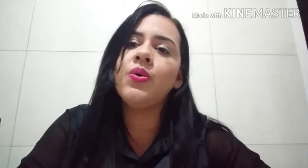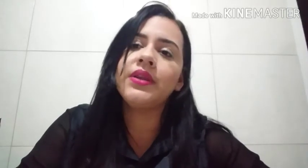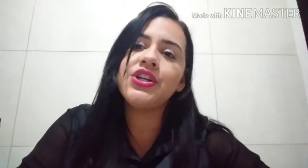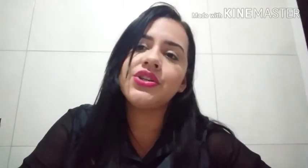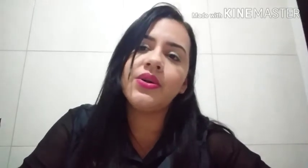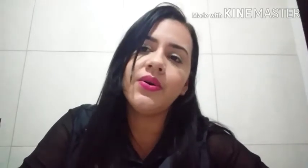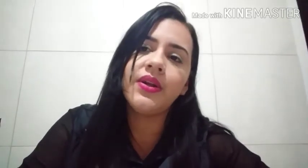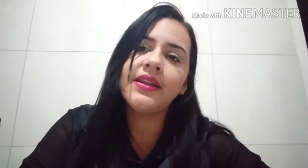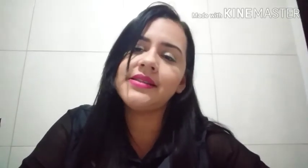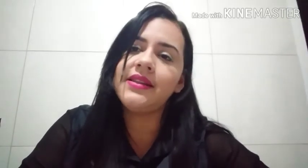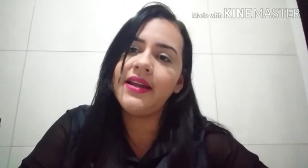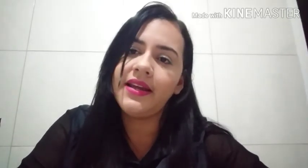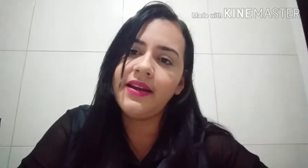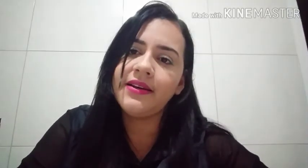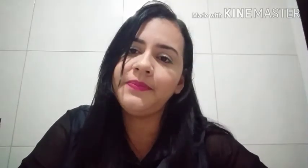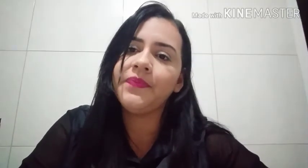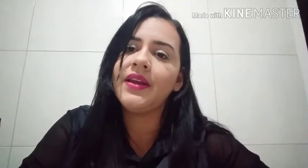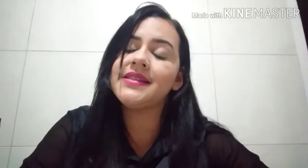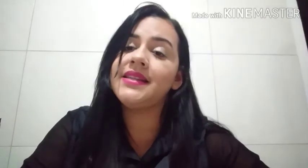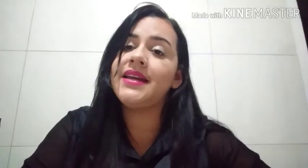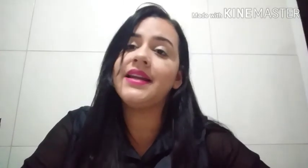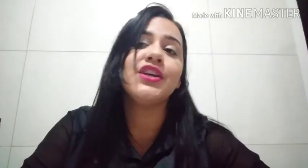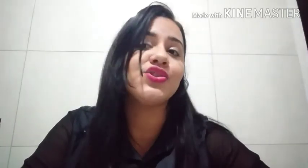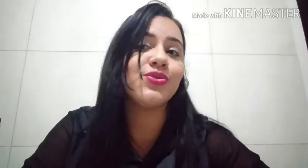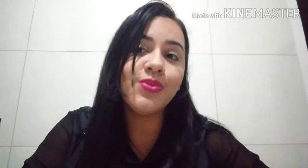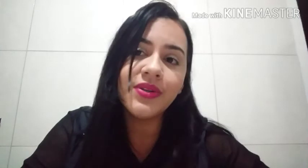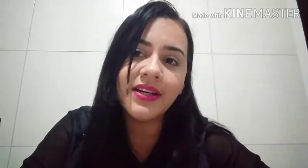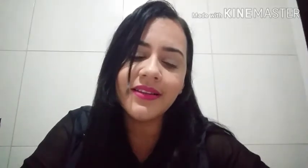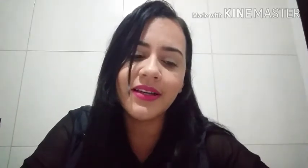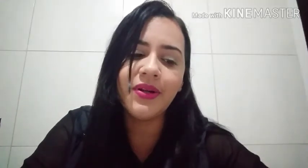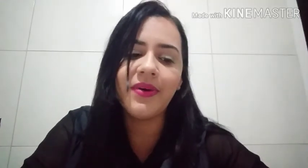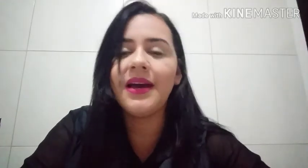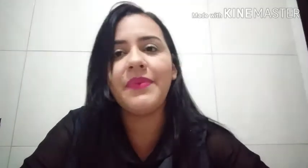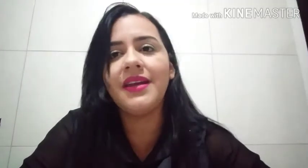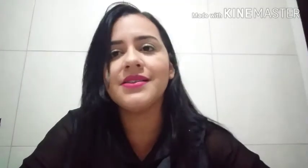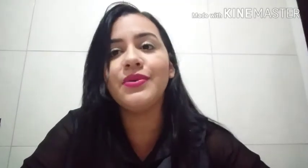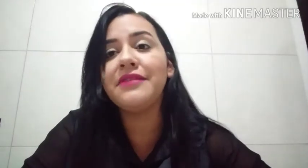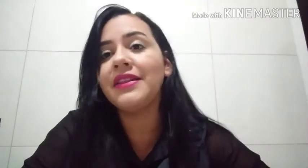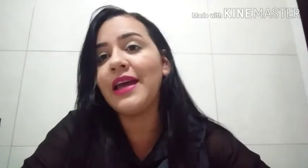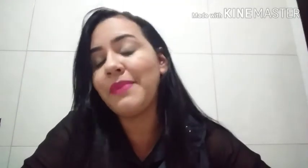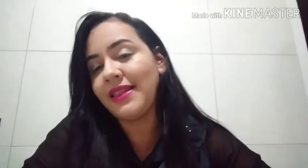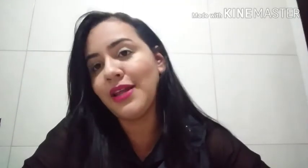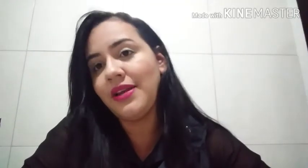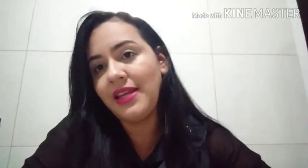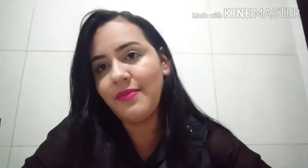a história da Cinderela. A Cinderela é surda, então não é apenas um livro interpretado em Libras,